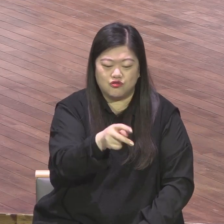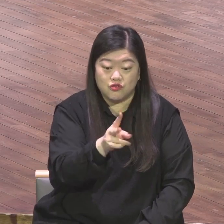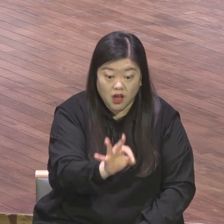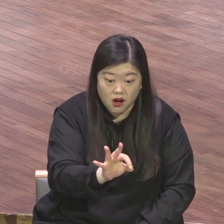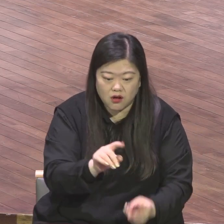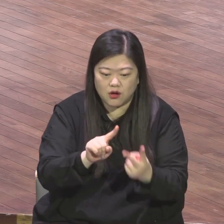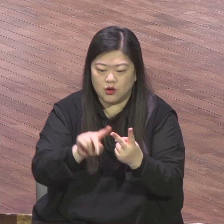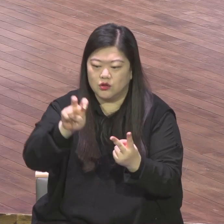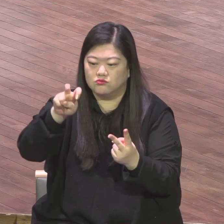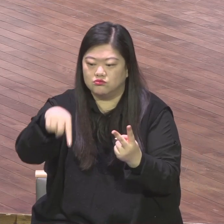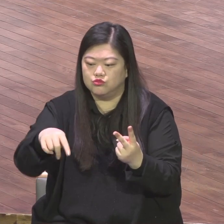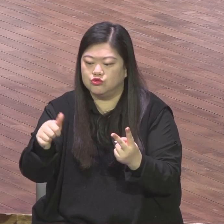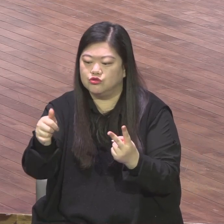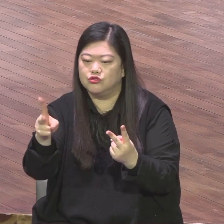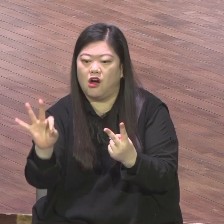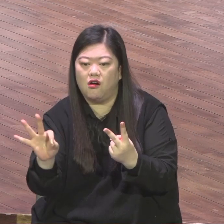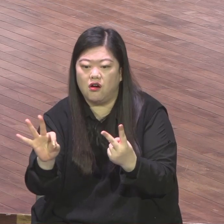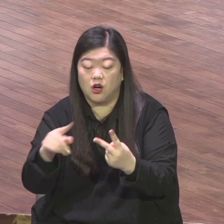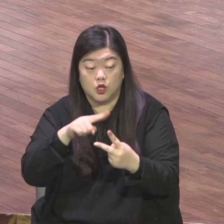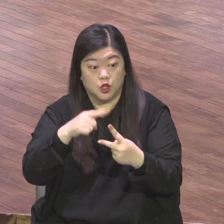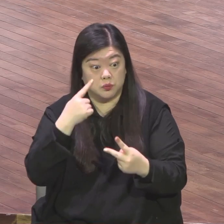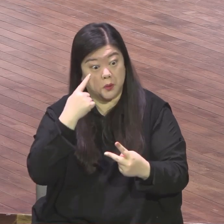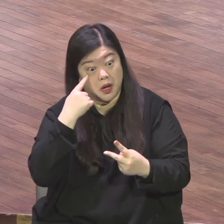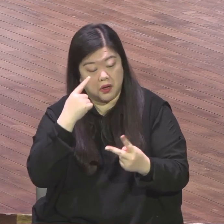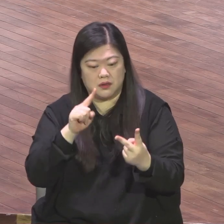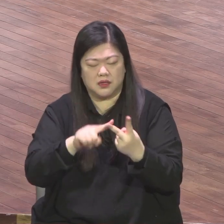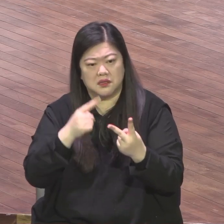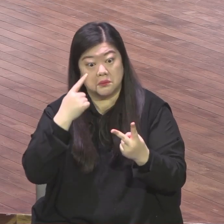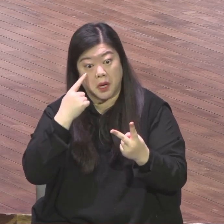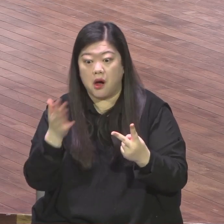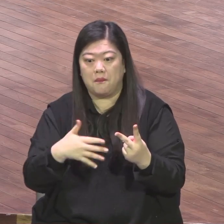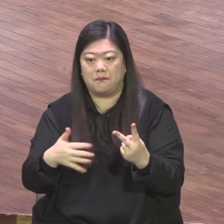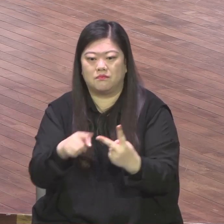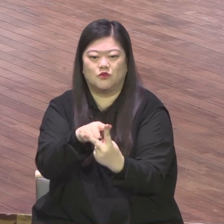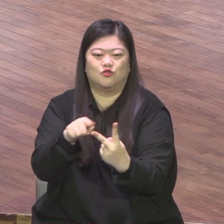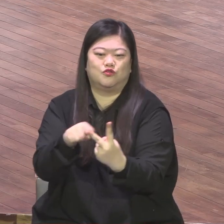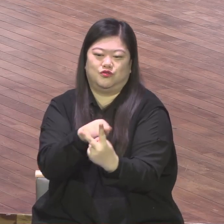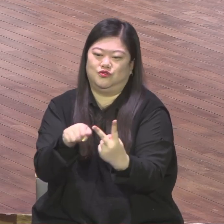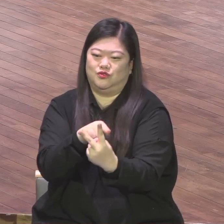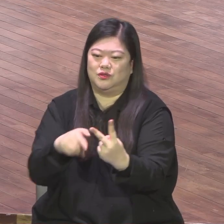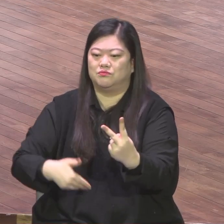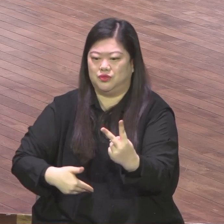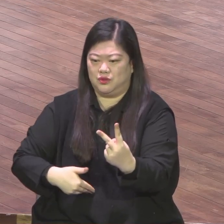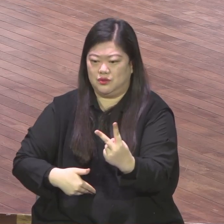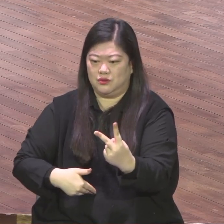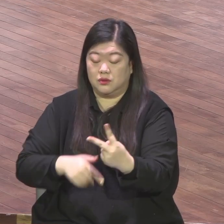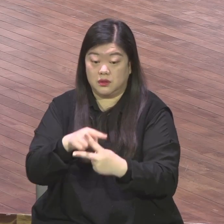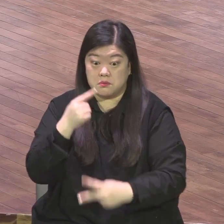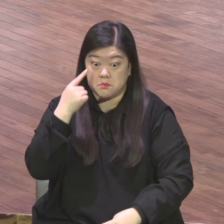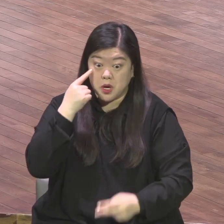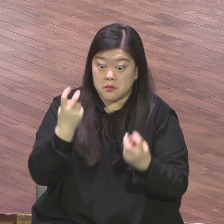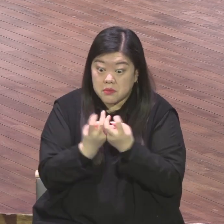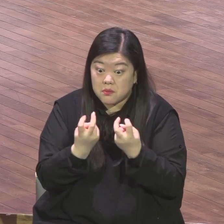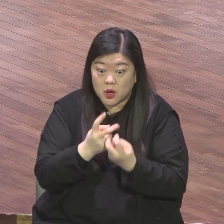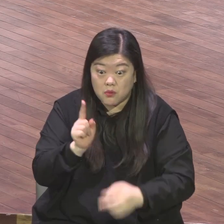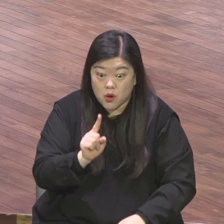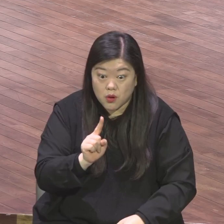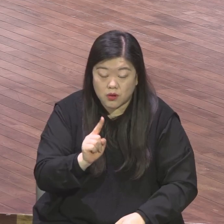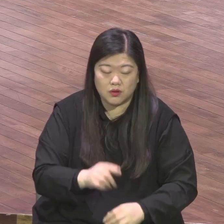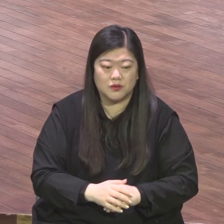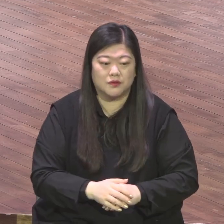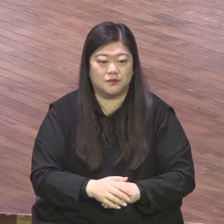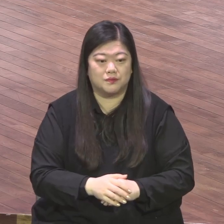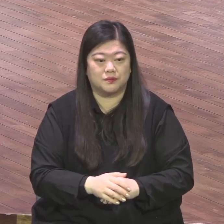보이지 않는 그런 전략을 잘 활용해 나가야 됩니다. 유형 이 전략은 각 지역의